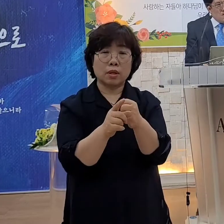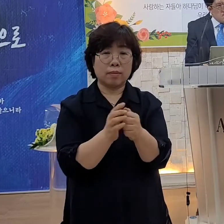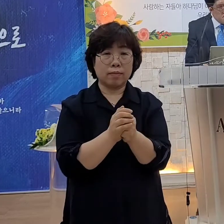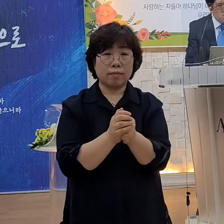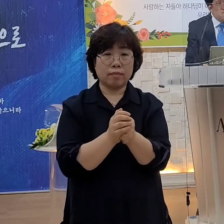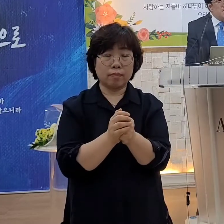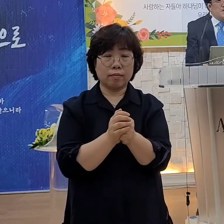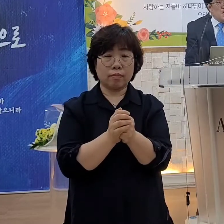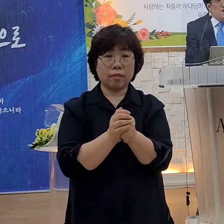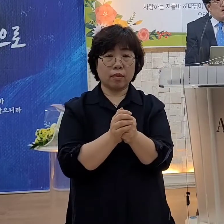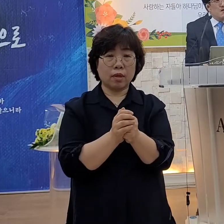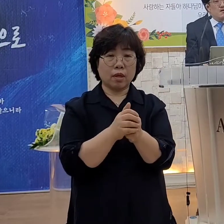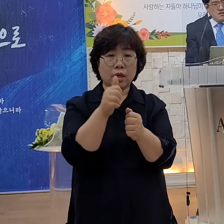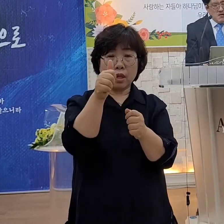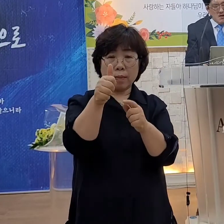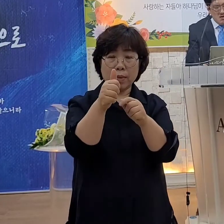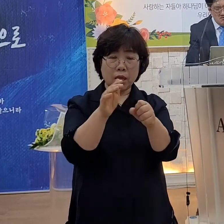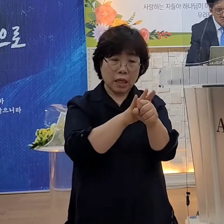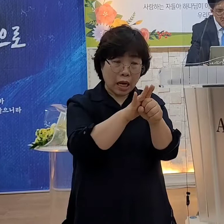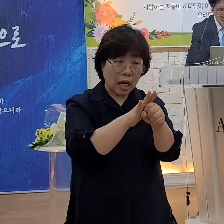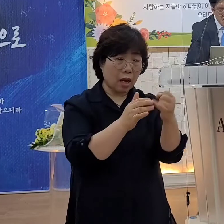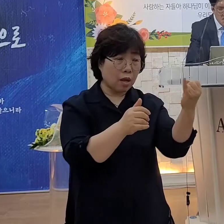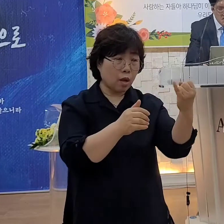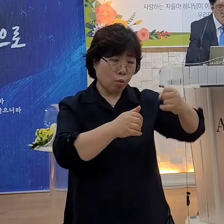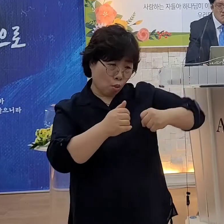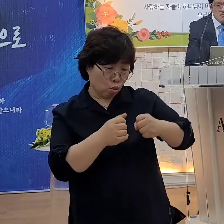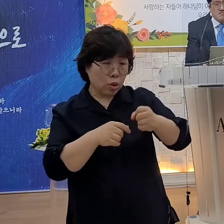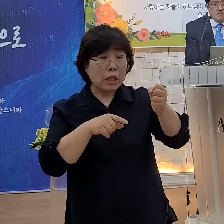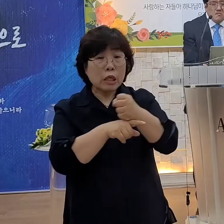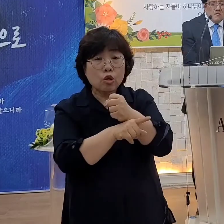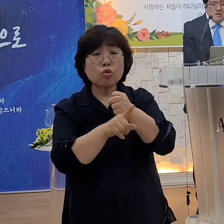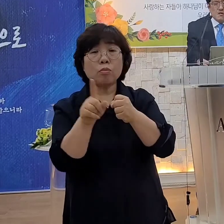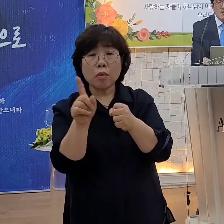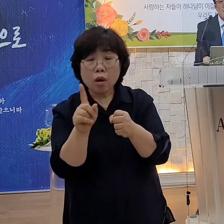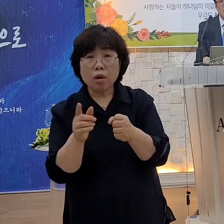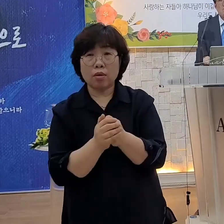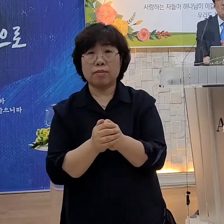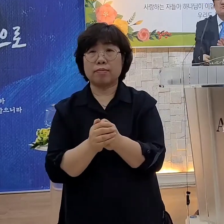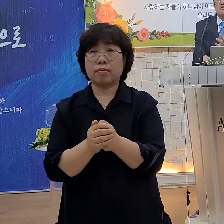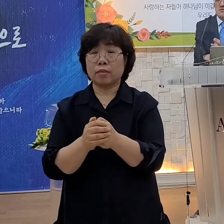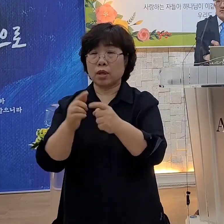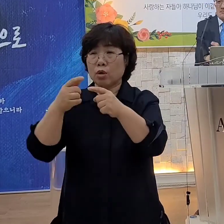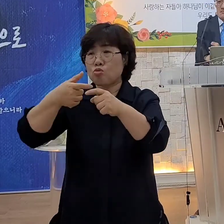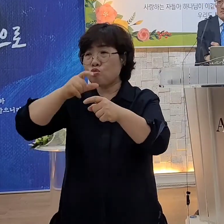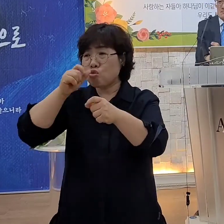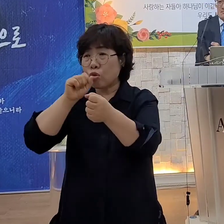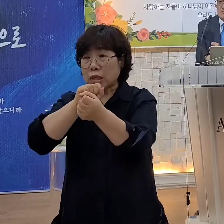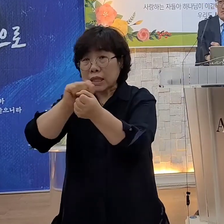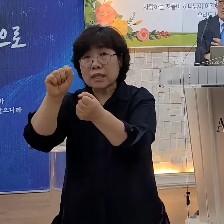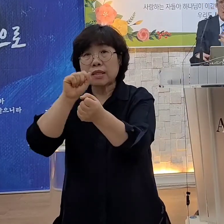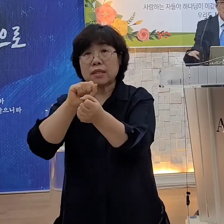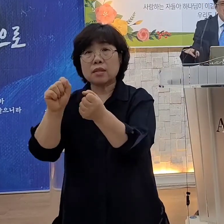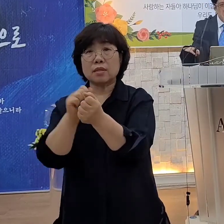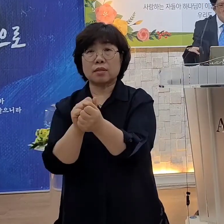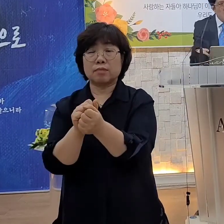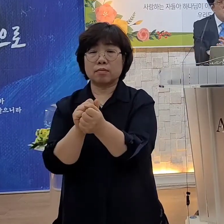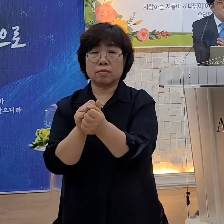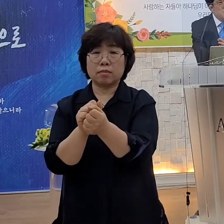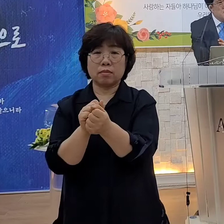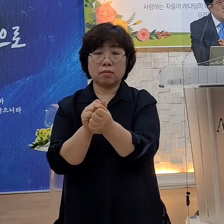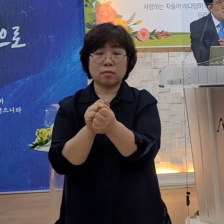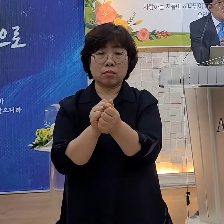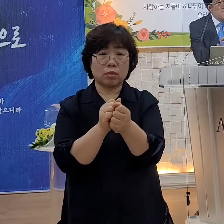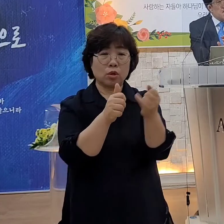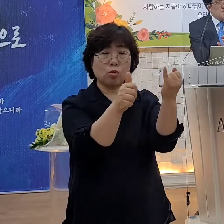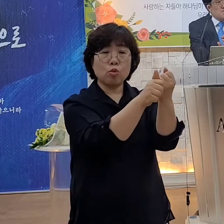주님에게 복종하듯이 복종해야 되냐? 자, 그 이유가 뭐라고? 이는 물로 씻는 이 부부의